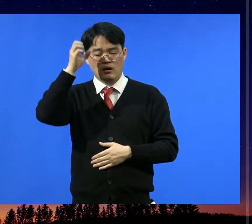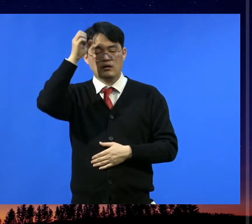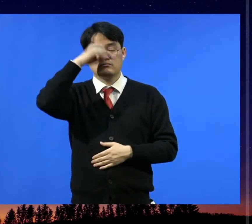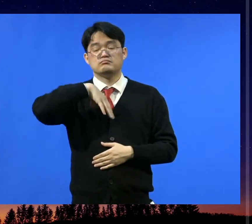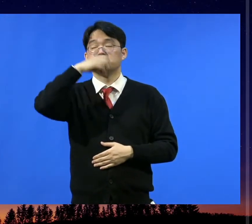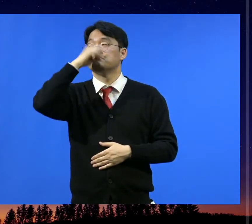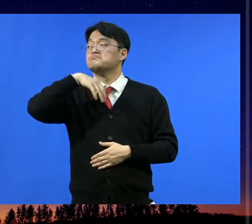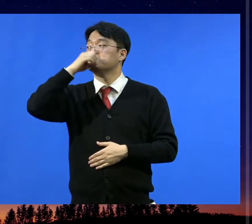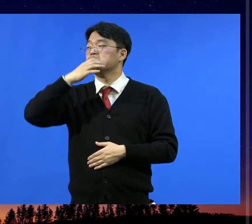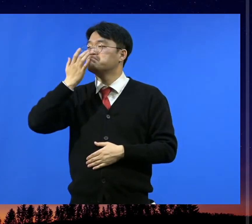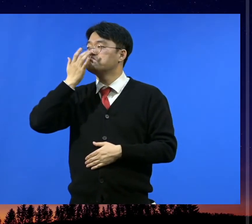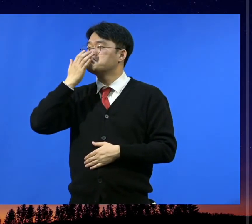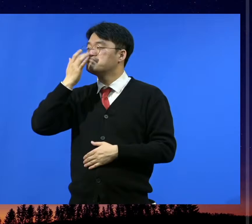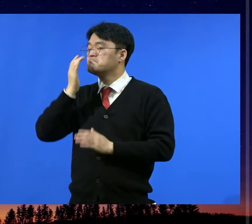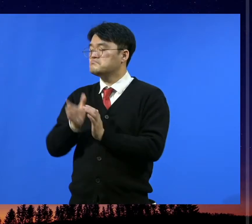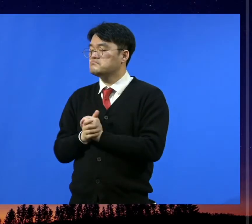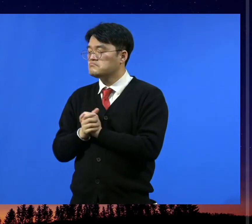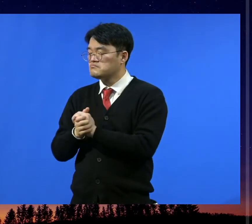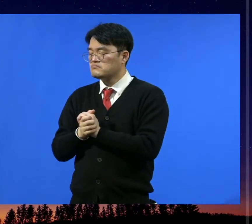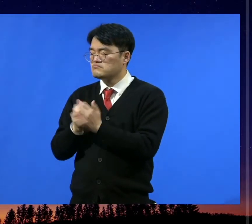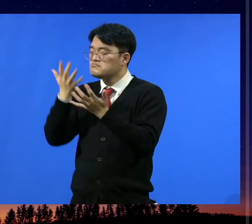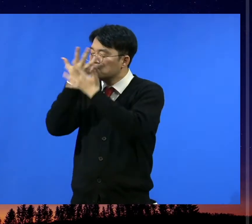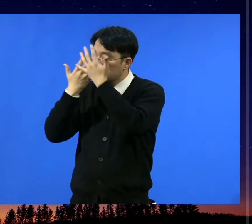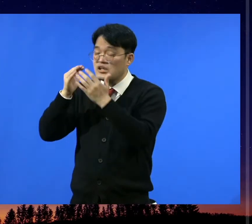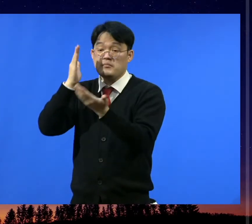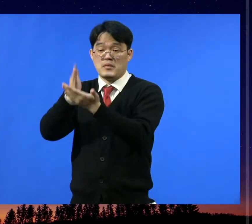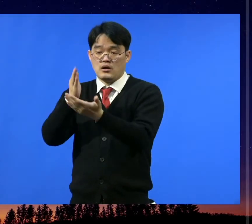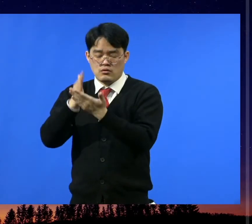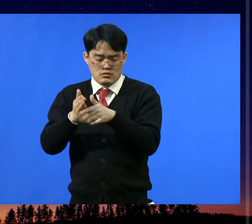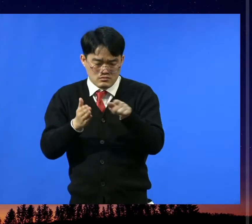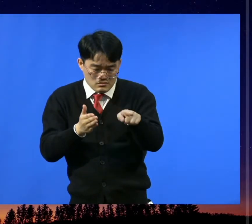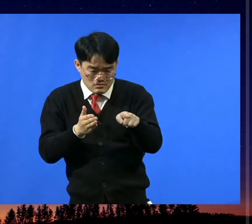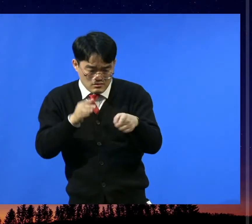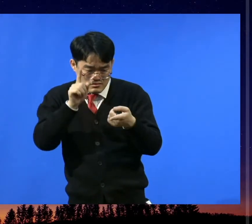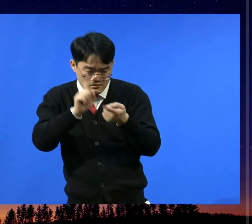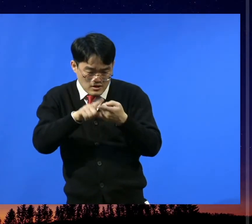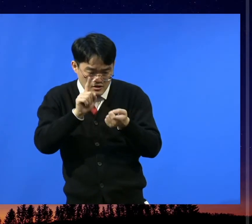않고 그것을 좀 더 구체적으로 기도하는 것입니다.